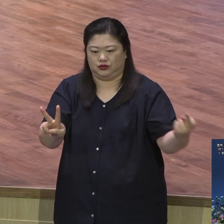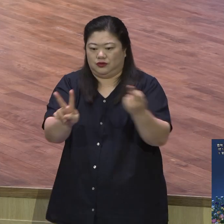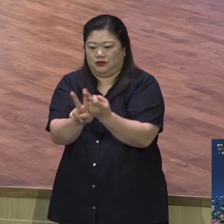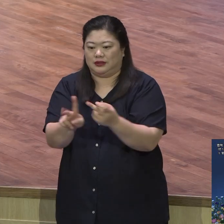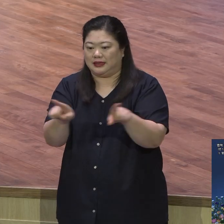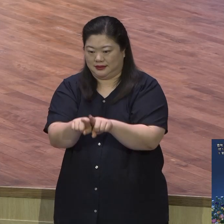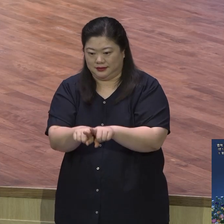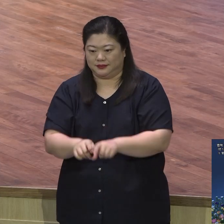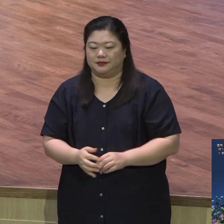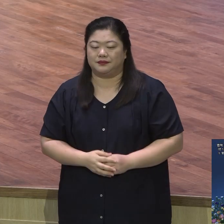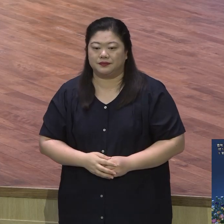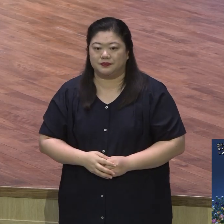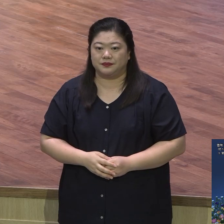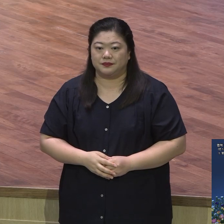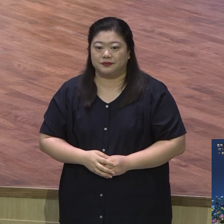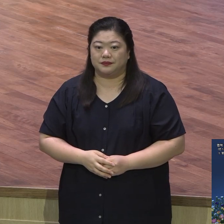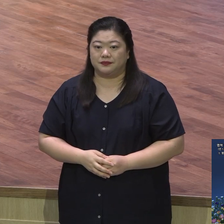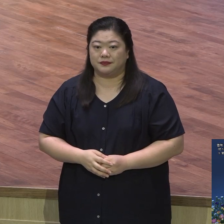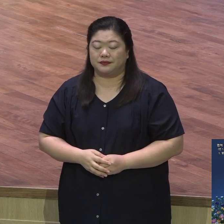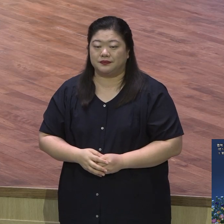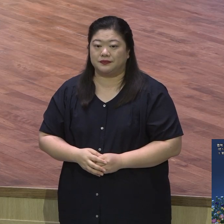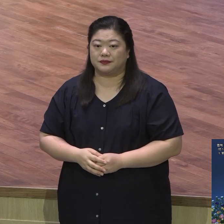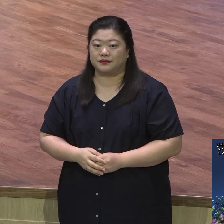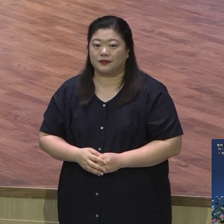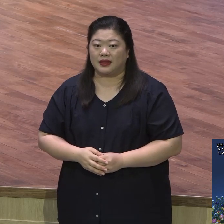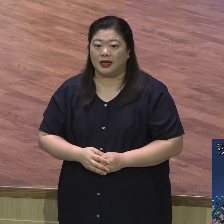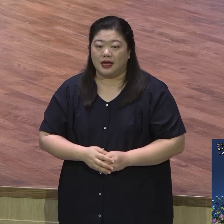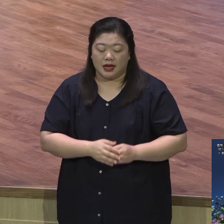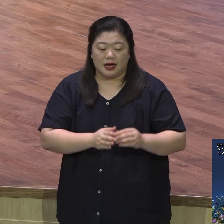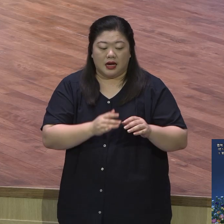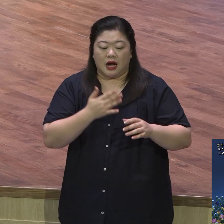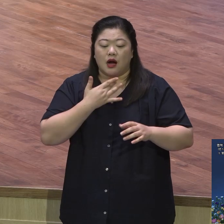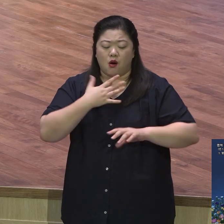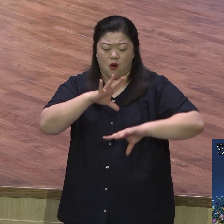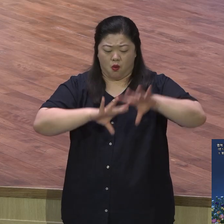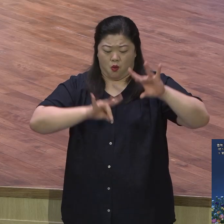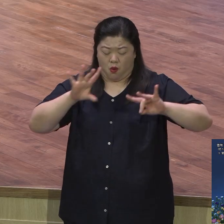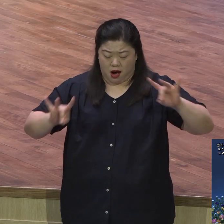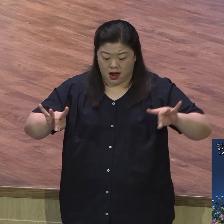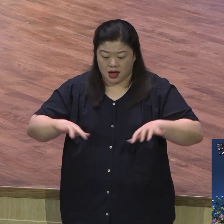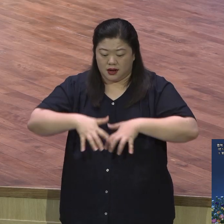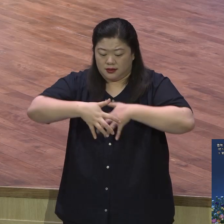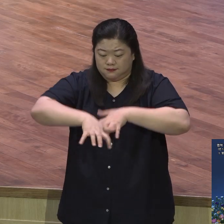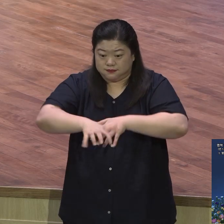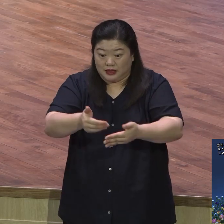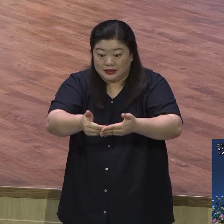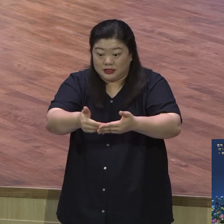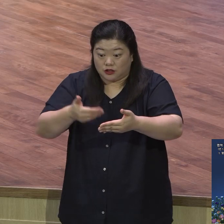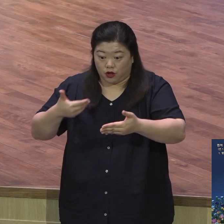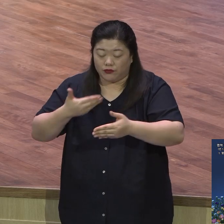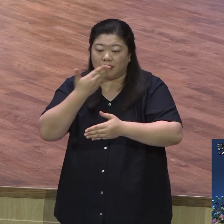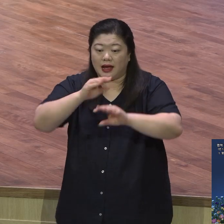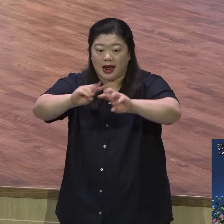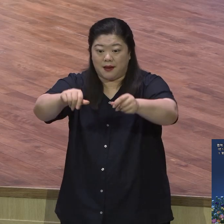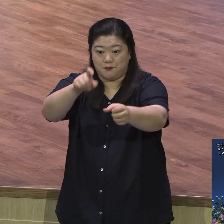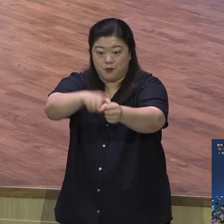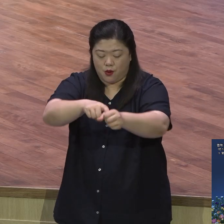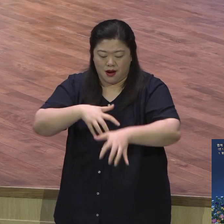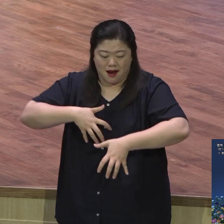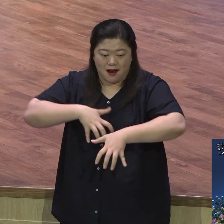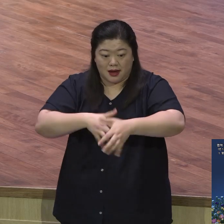산에서 약속의 땅인 가난을 향해서 행군하기 직전에 앞서서 하나님의 말씀